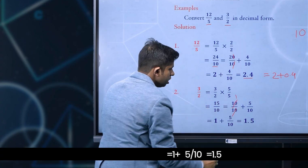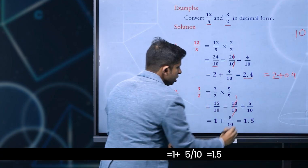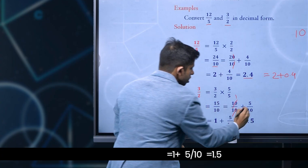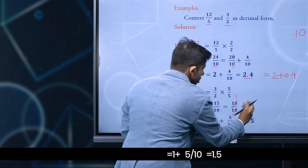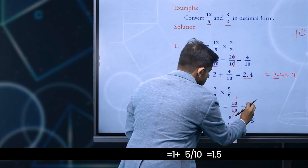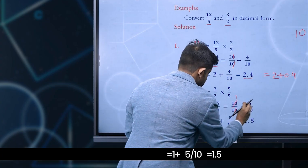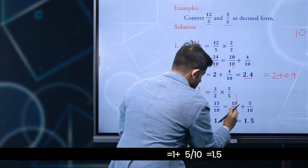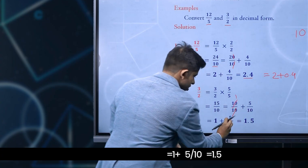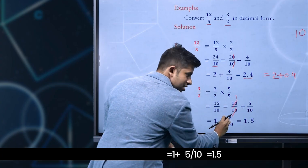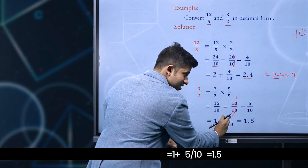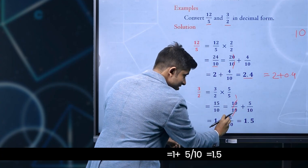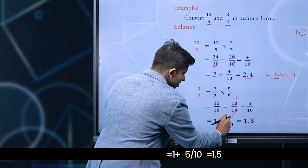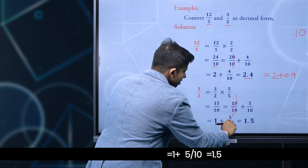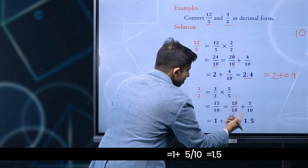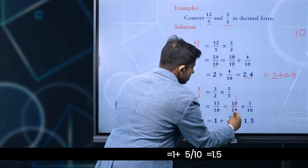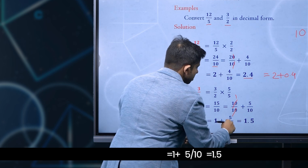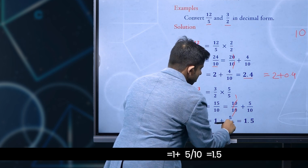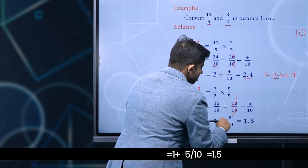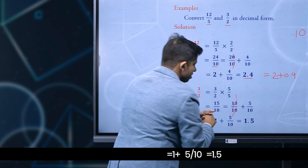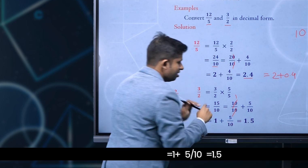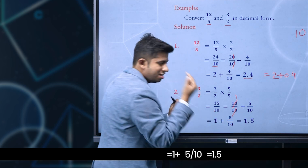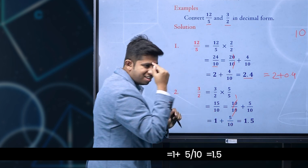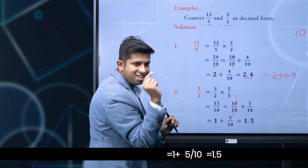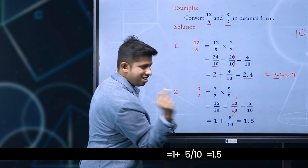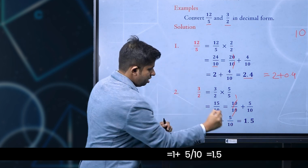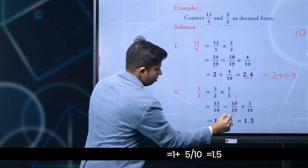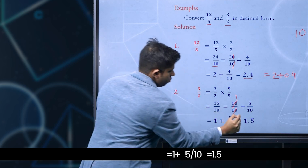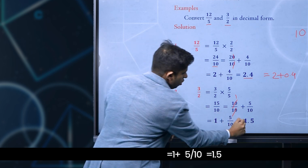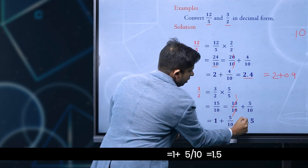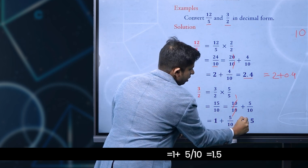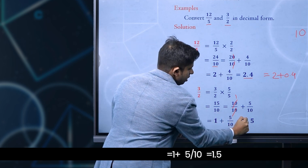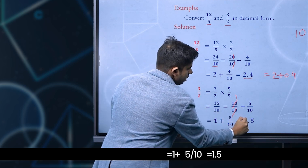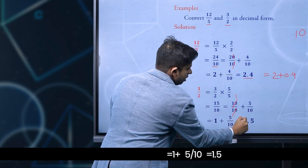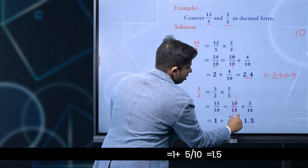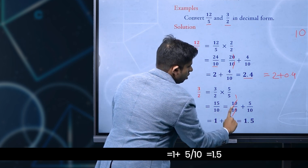बरोबर 1 अधिक 5/10 बरोबर 1.5.